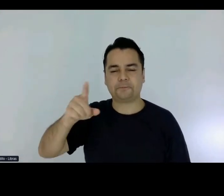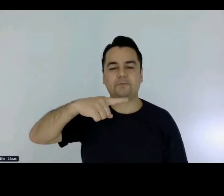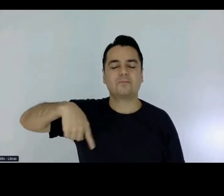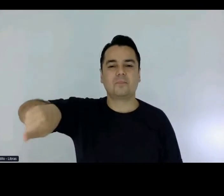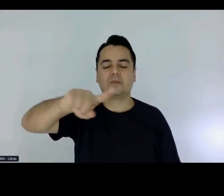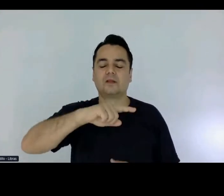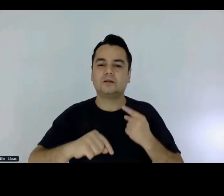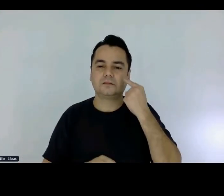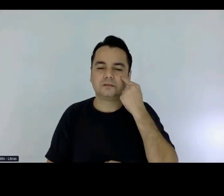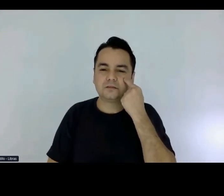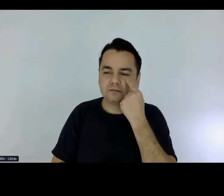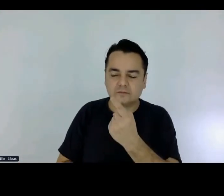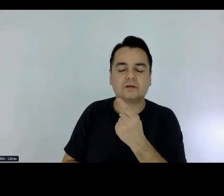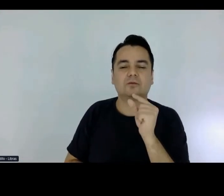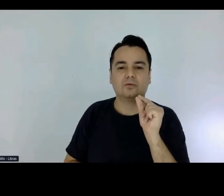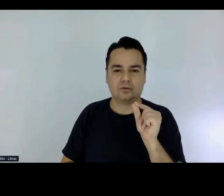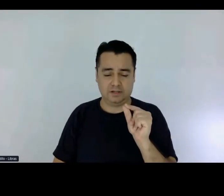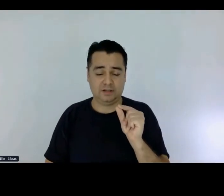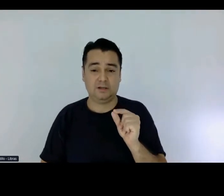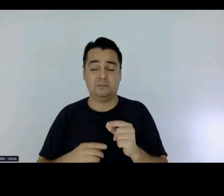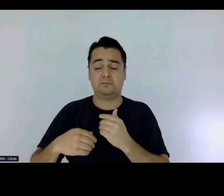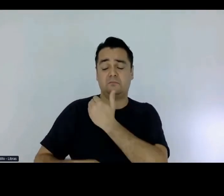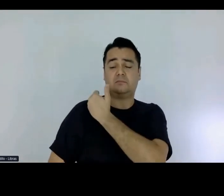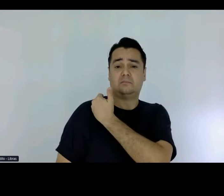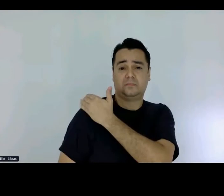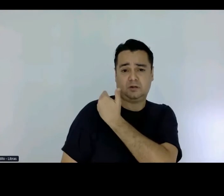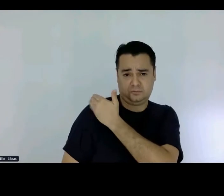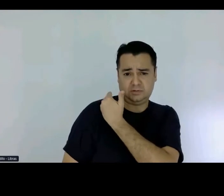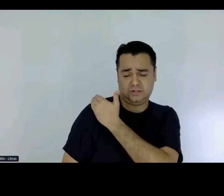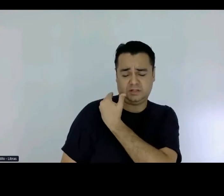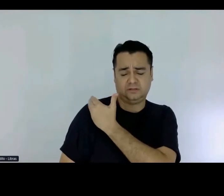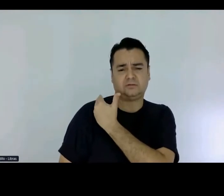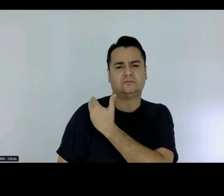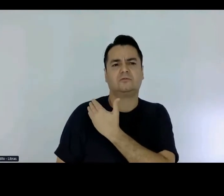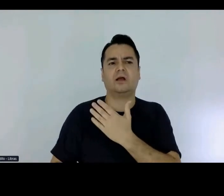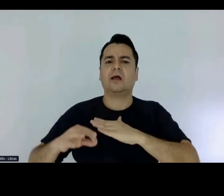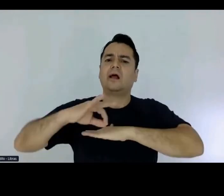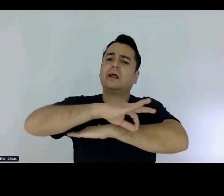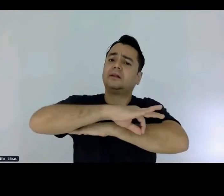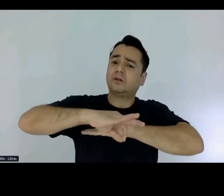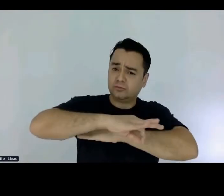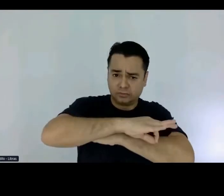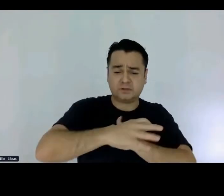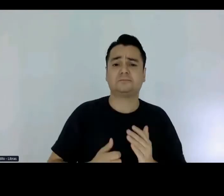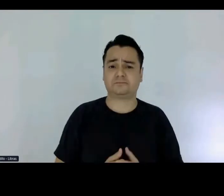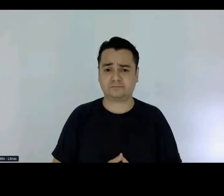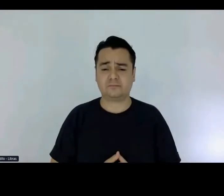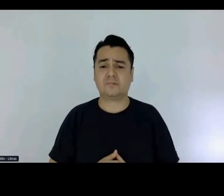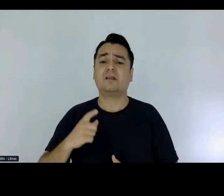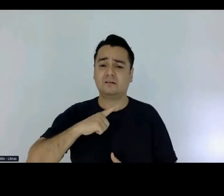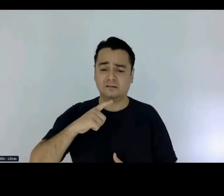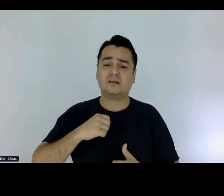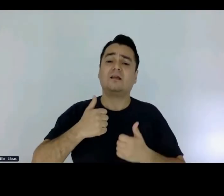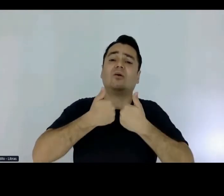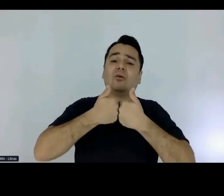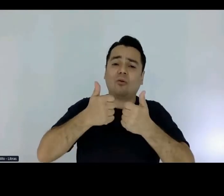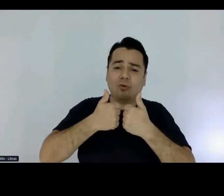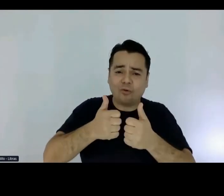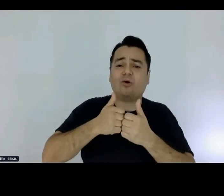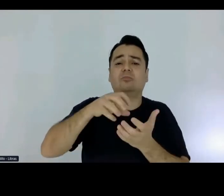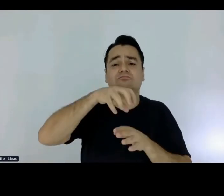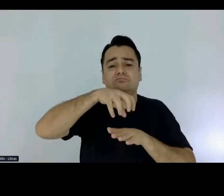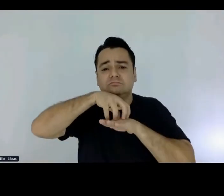que realmente o preconceito ele está, por exemplo, na arquitetura, está nos transportes, está na falta